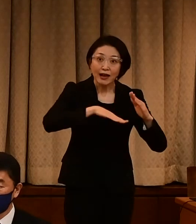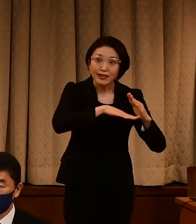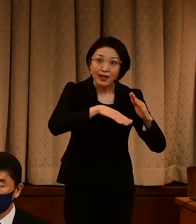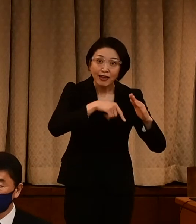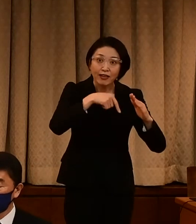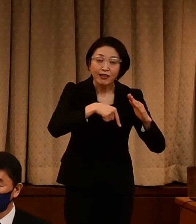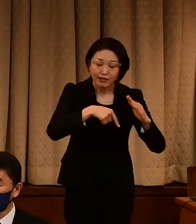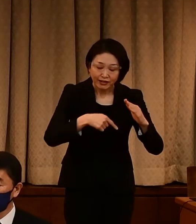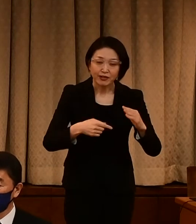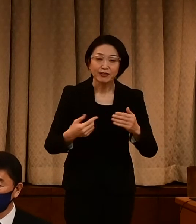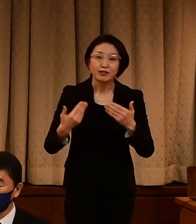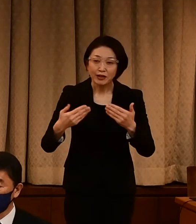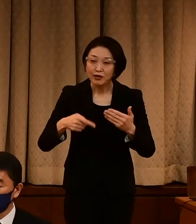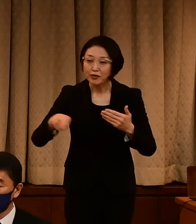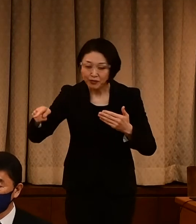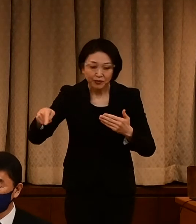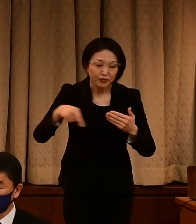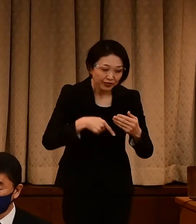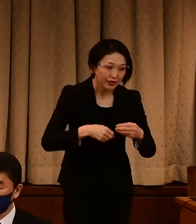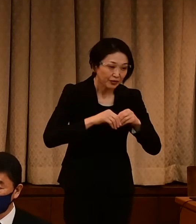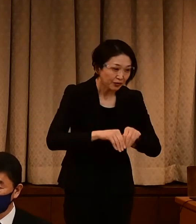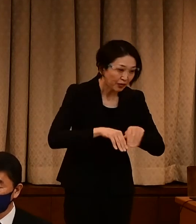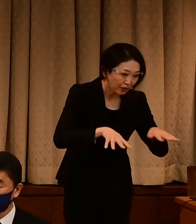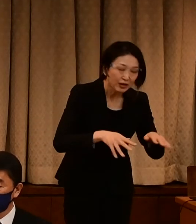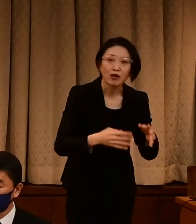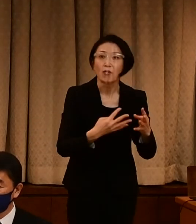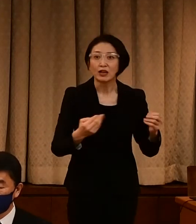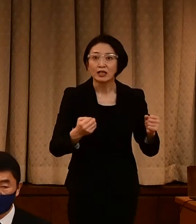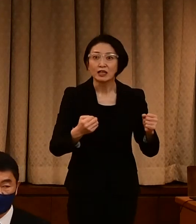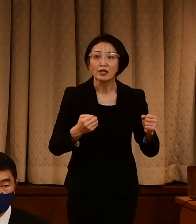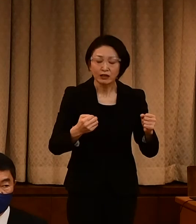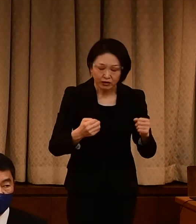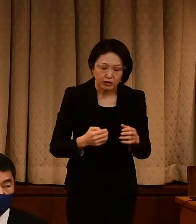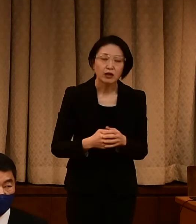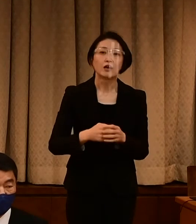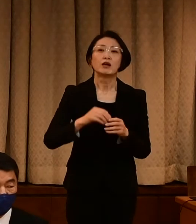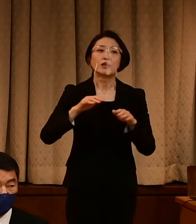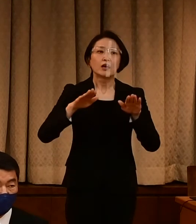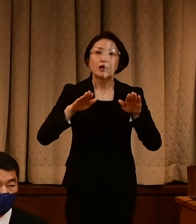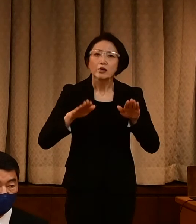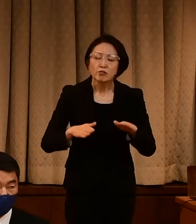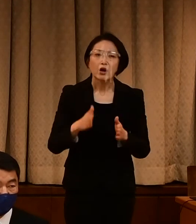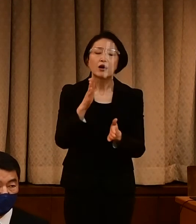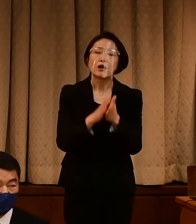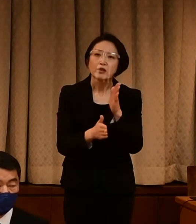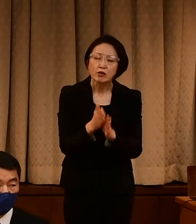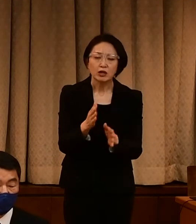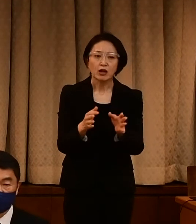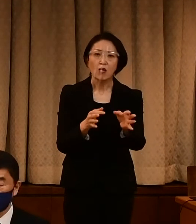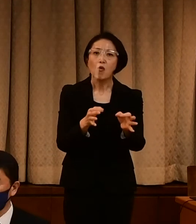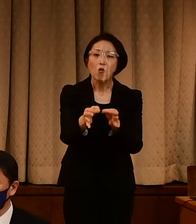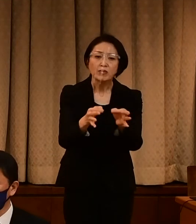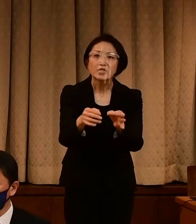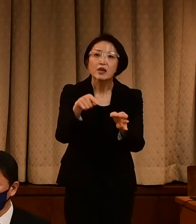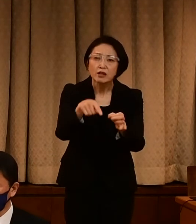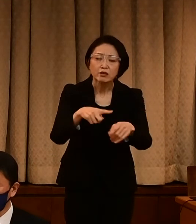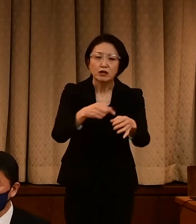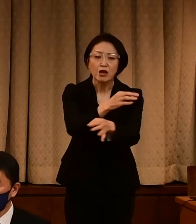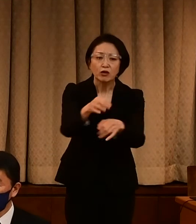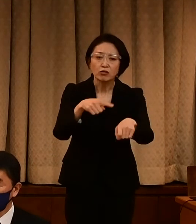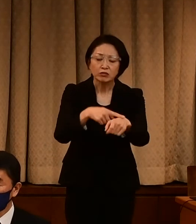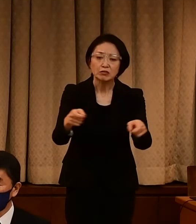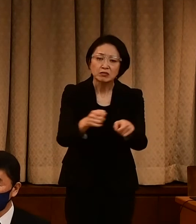で、飲食店に対する時短をすることによって、効果がどれほどあるのか、非常に懐疑的である